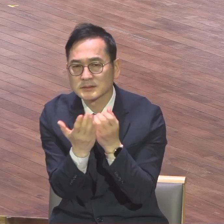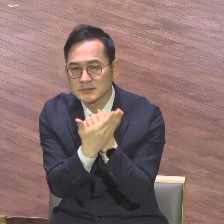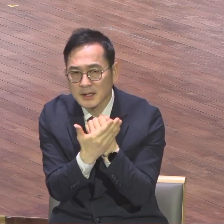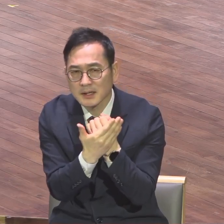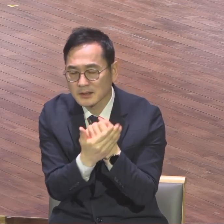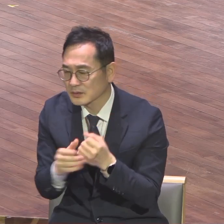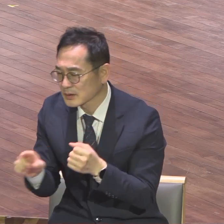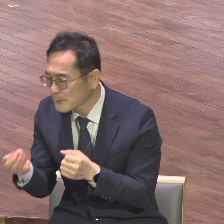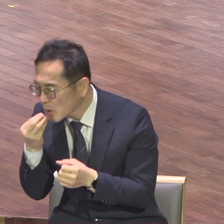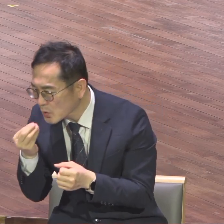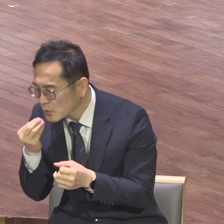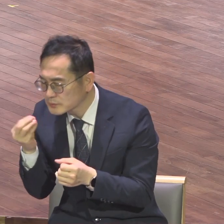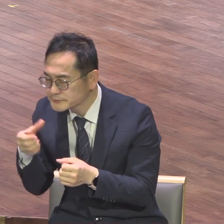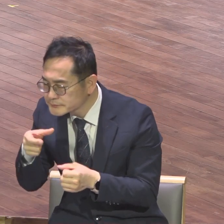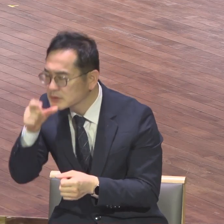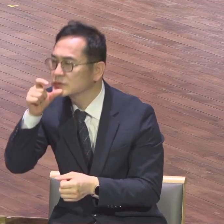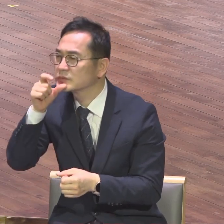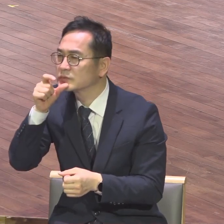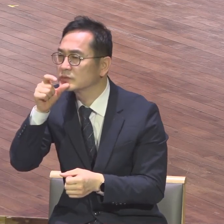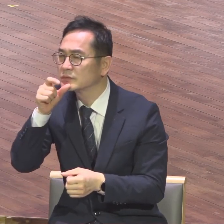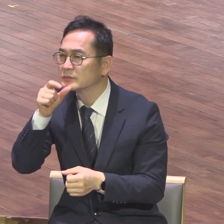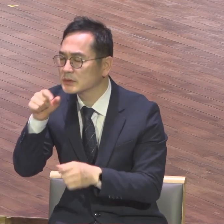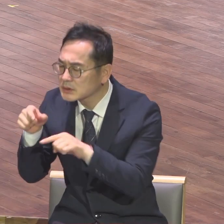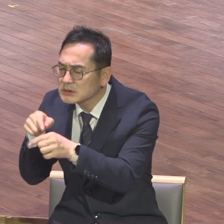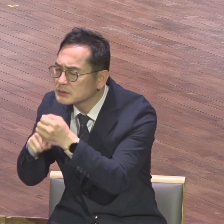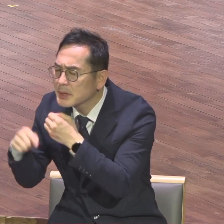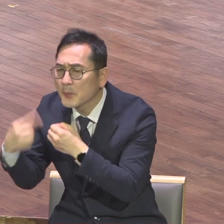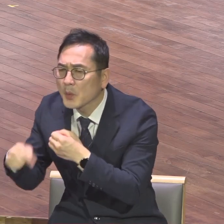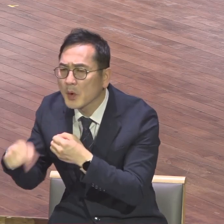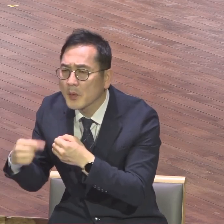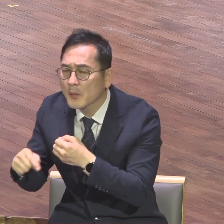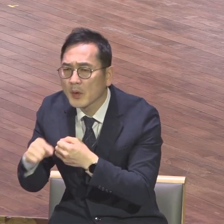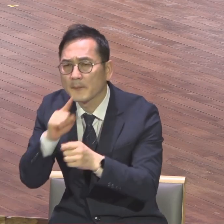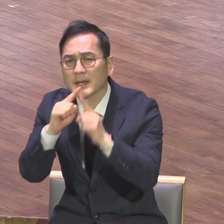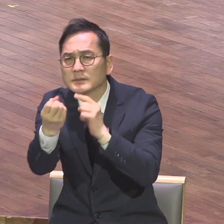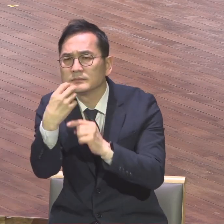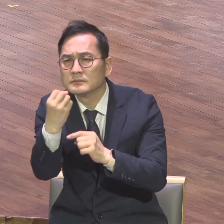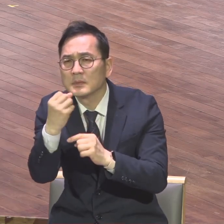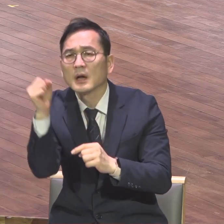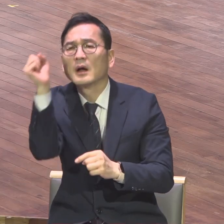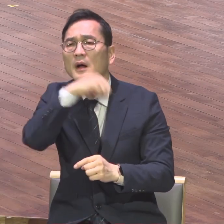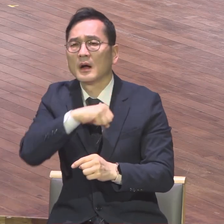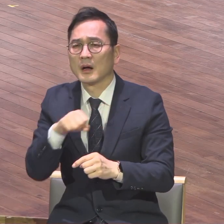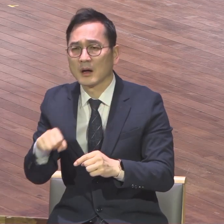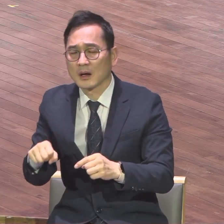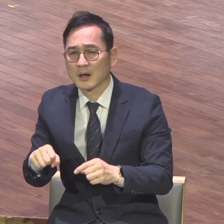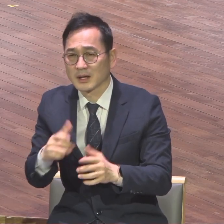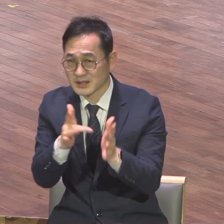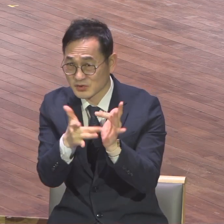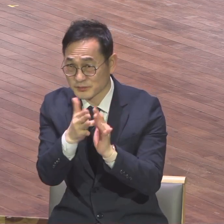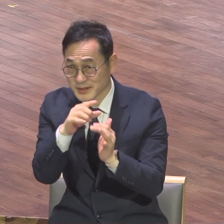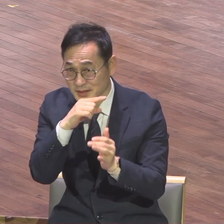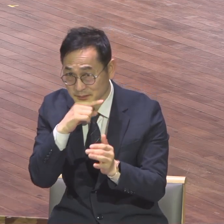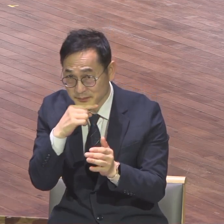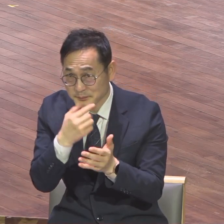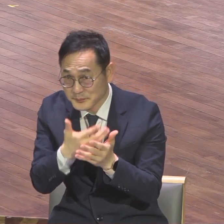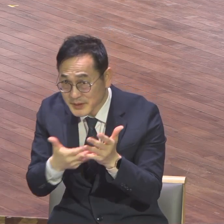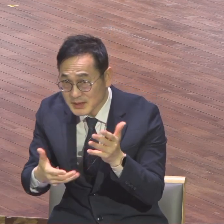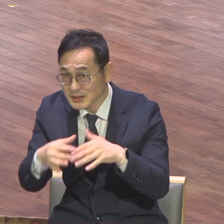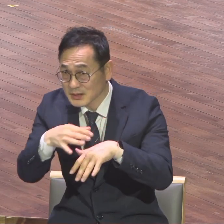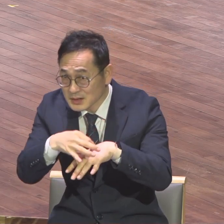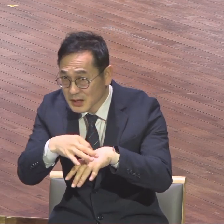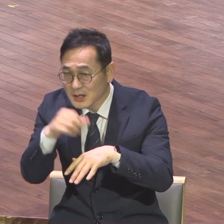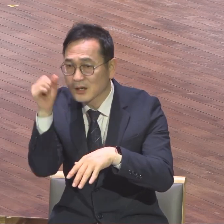조명하면서 성령의 은혜를 임재하면서 느끼면서 말씀과 성찬이라는 의미를 올바르게 깨달아야